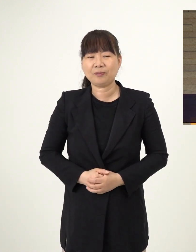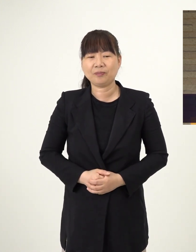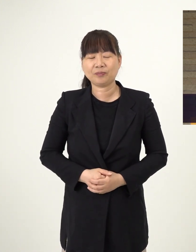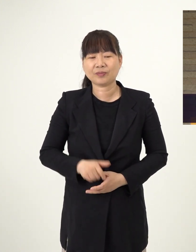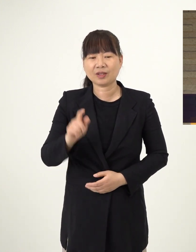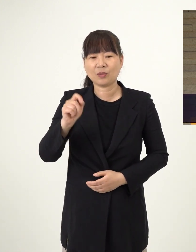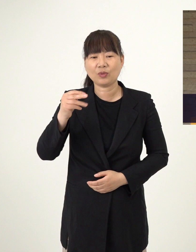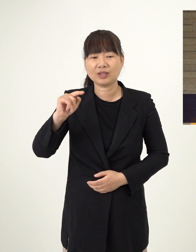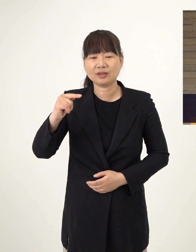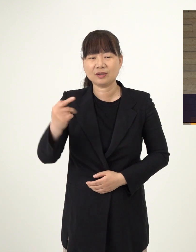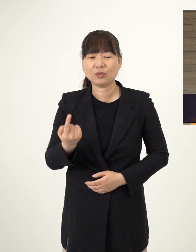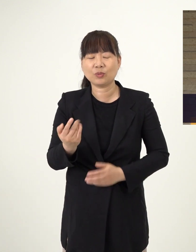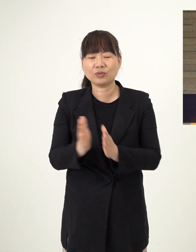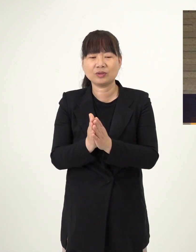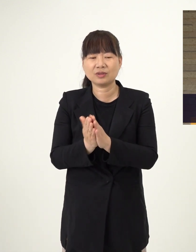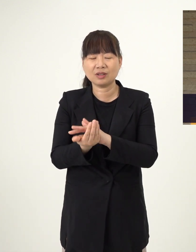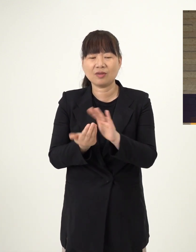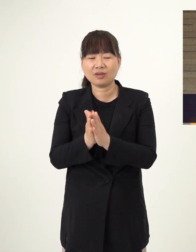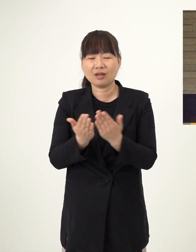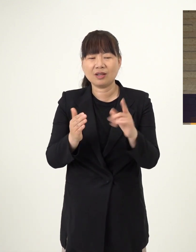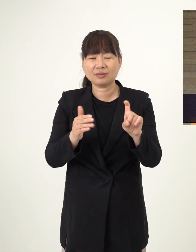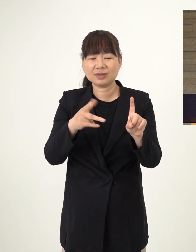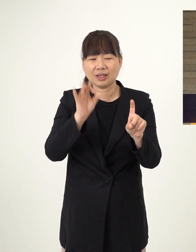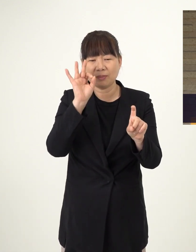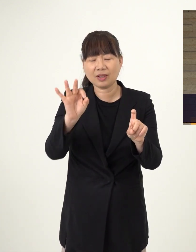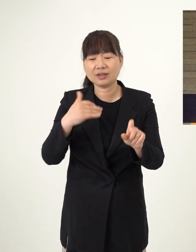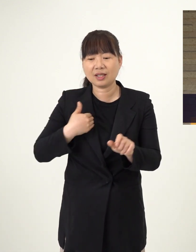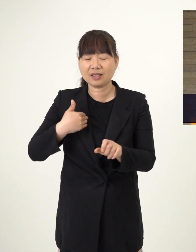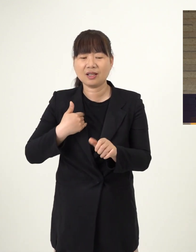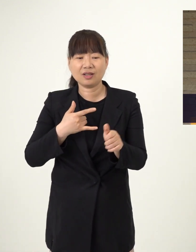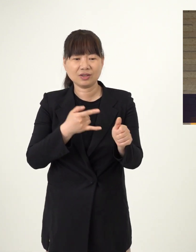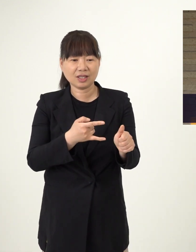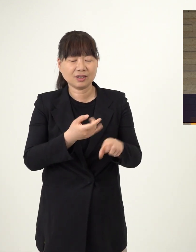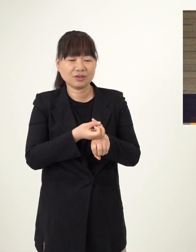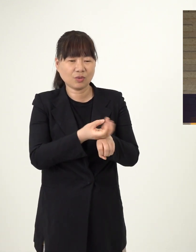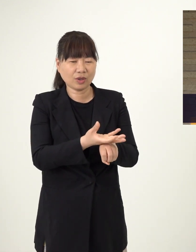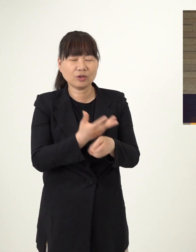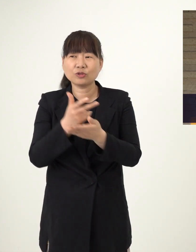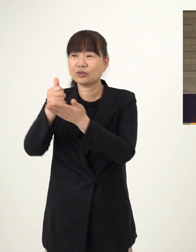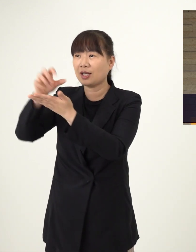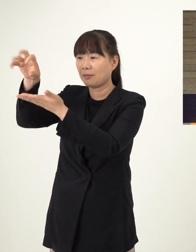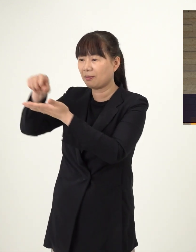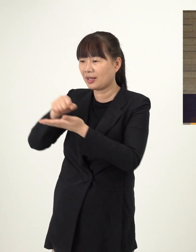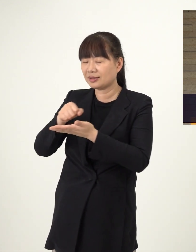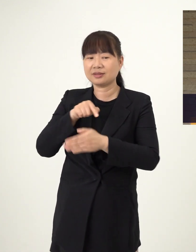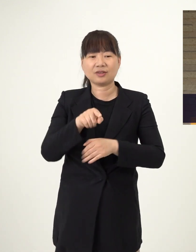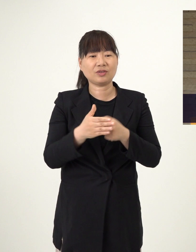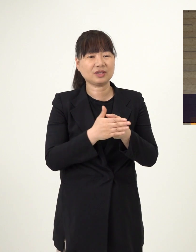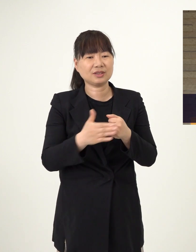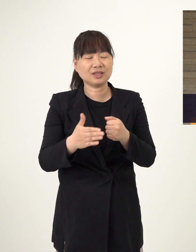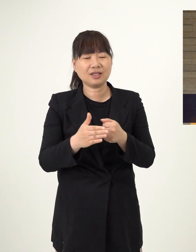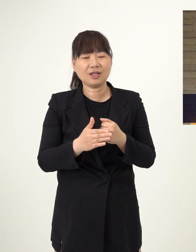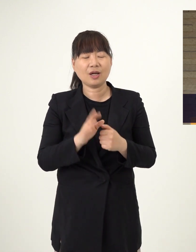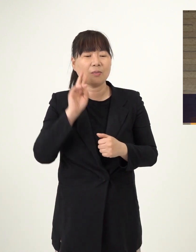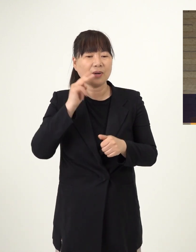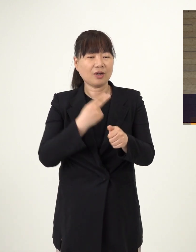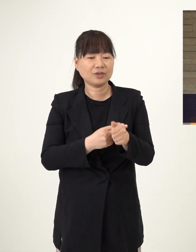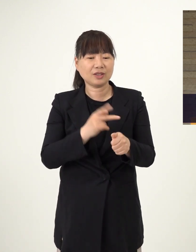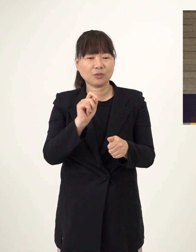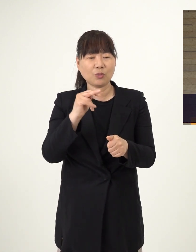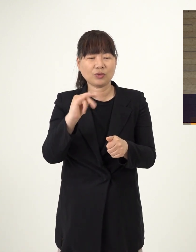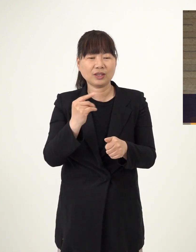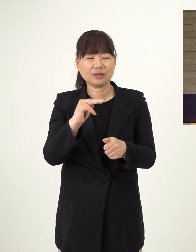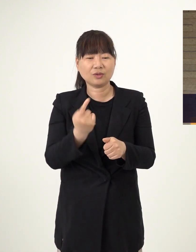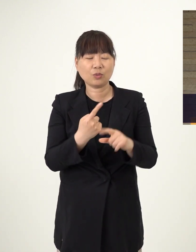내가 너희에게 전한 것은 주께 받은 것이니, 바울이 고린도 교회 성도들에게 성찬식을